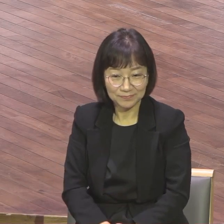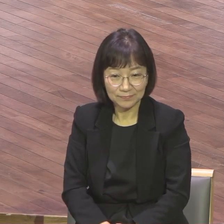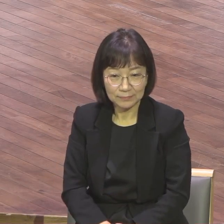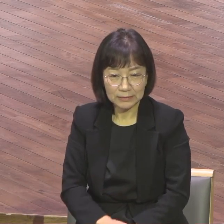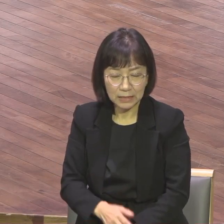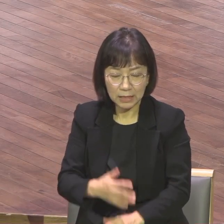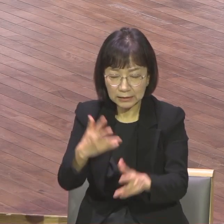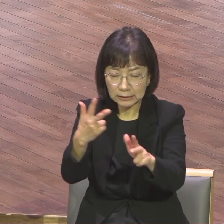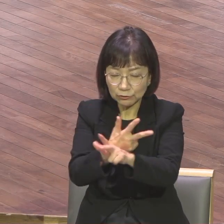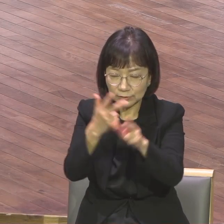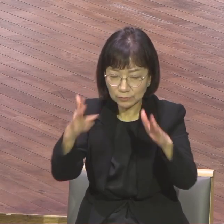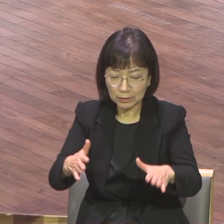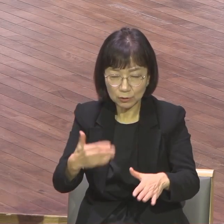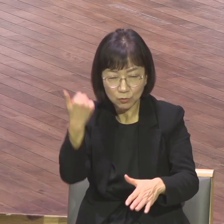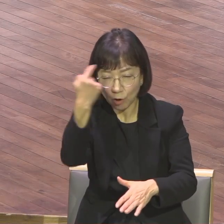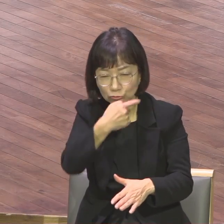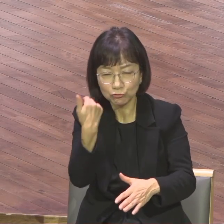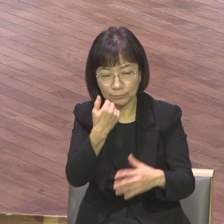던져봤냐?